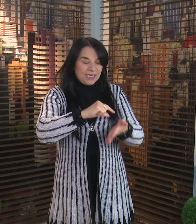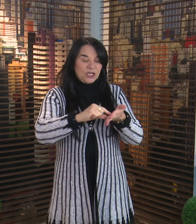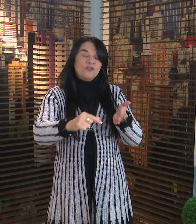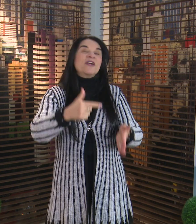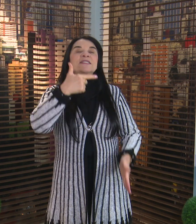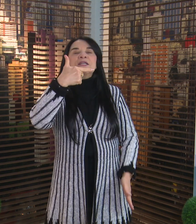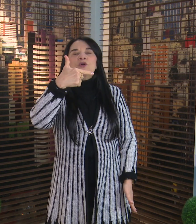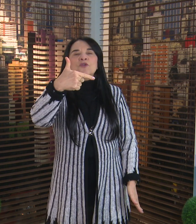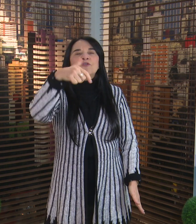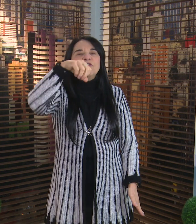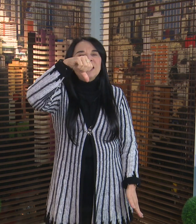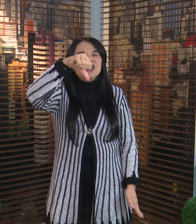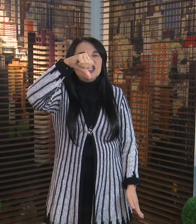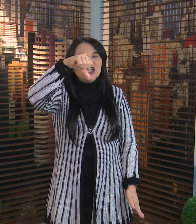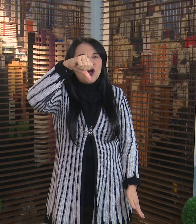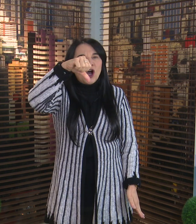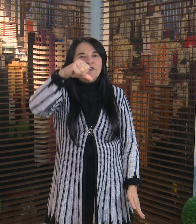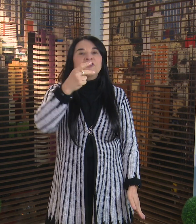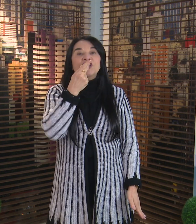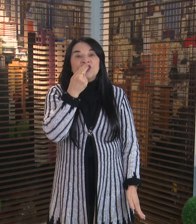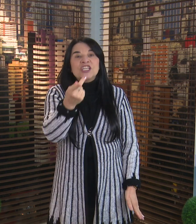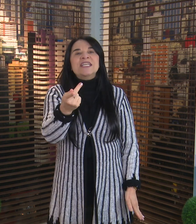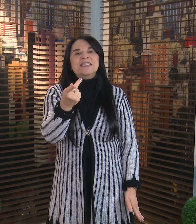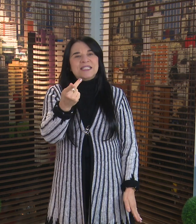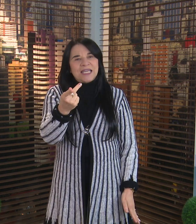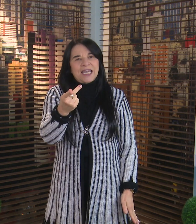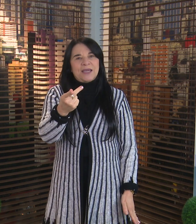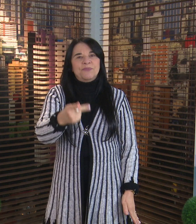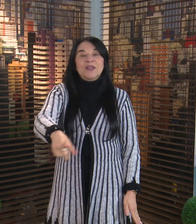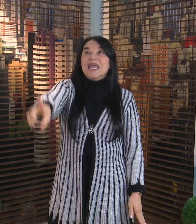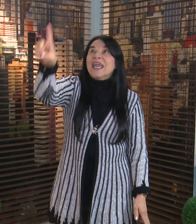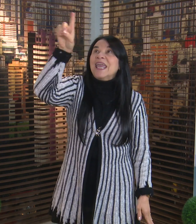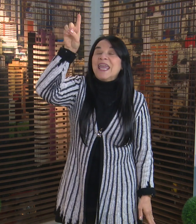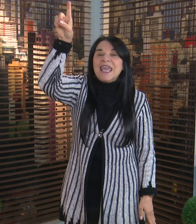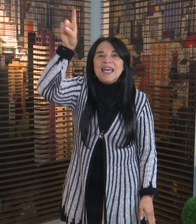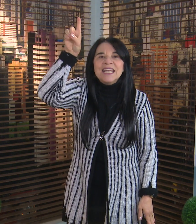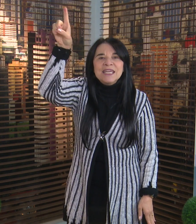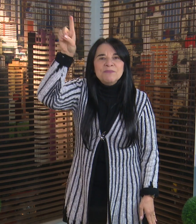no versículo 29, diz que ele